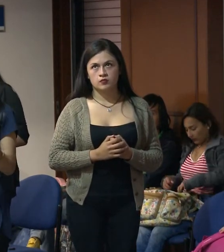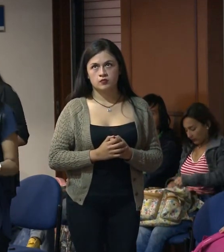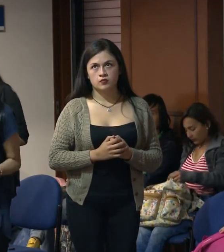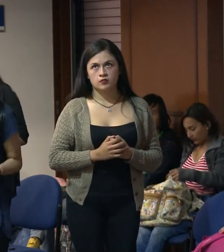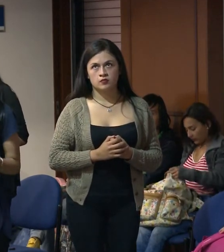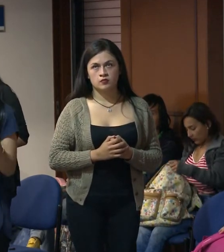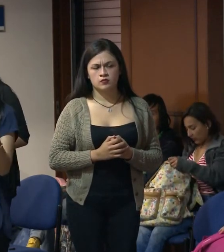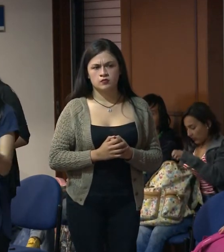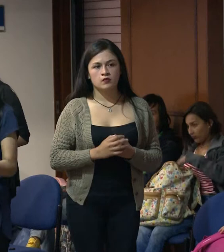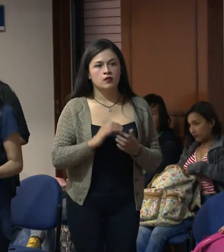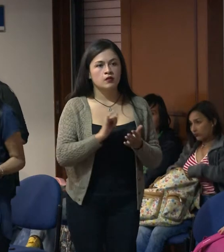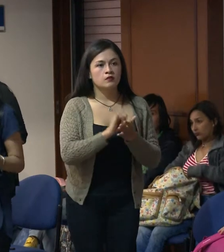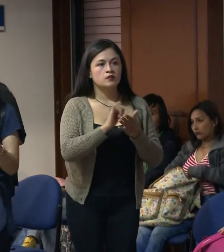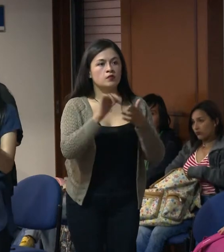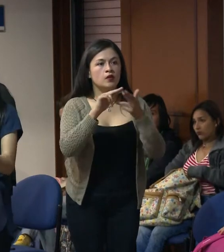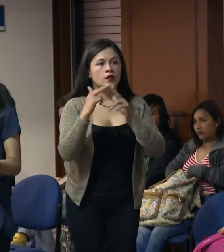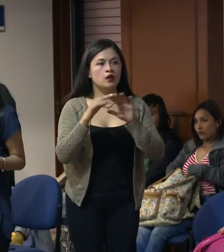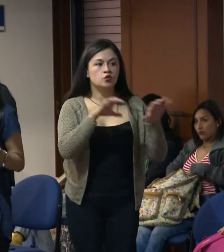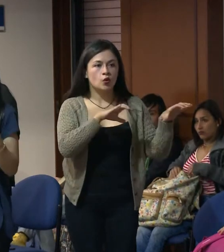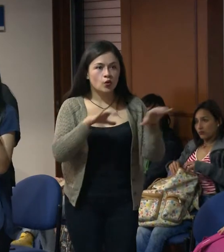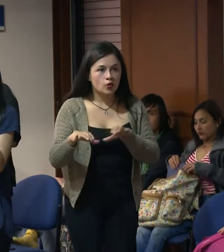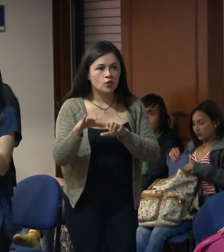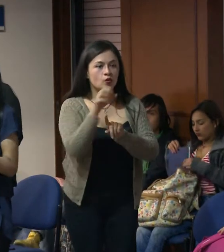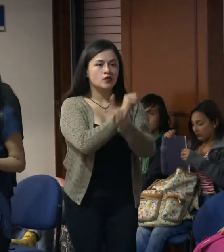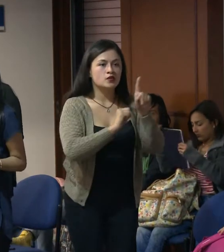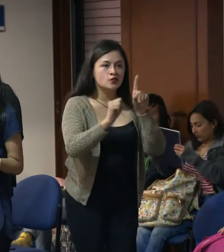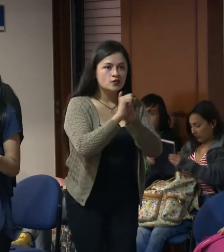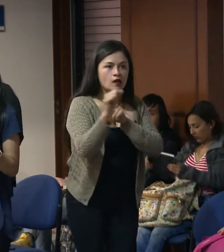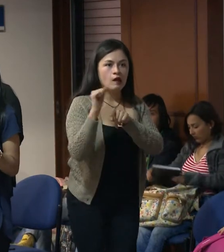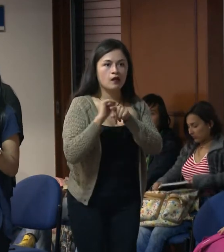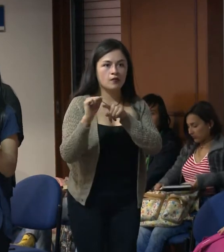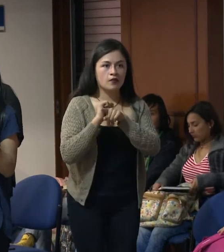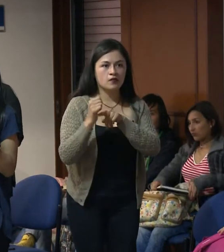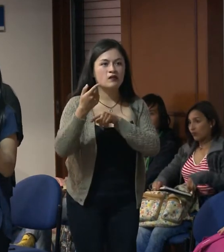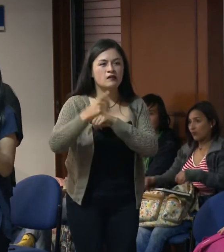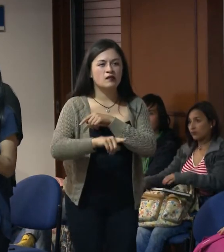las habilidades conductuales, sociales, prácticas y